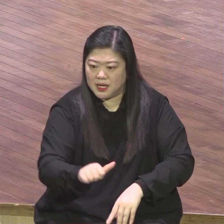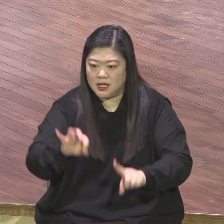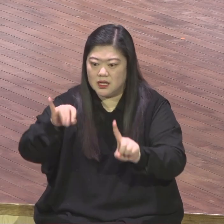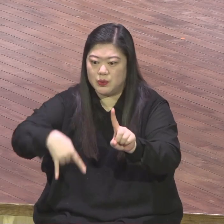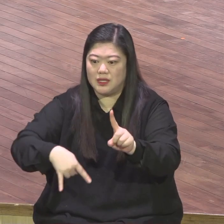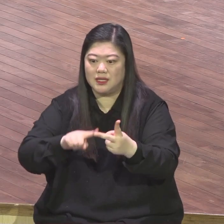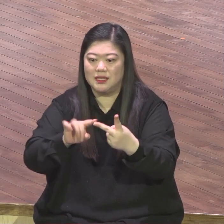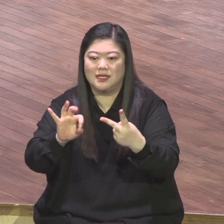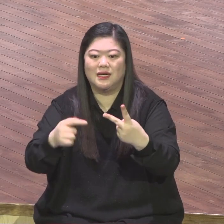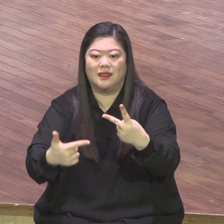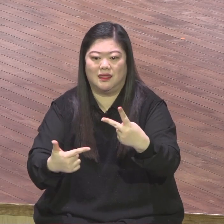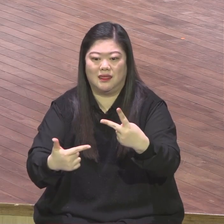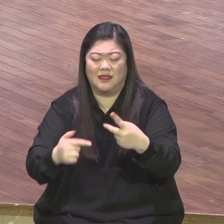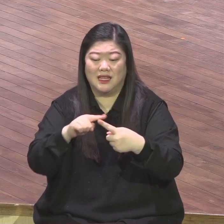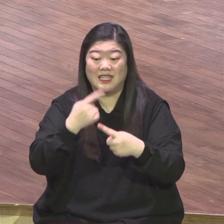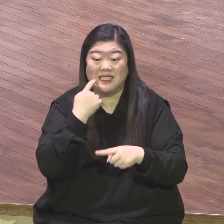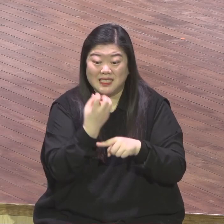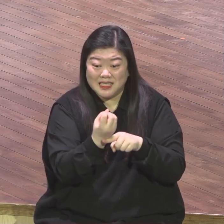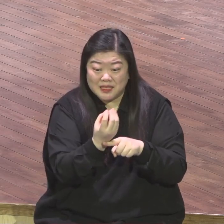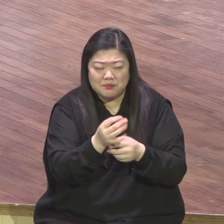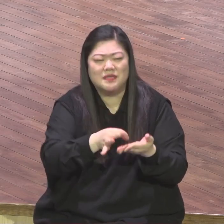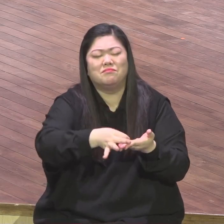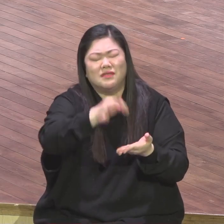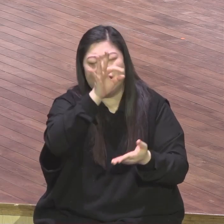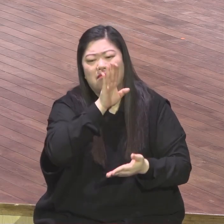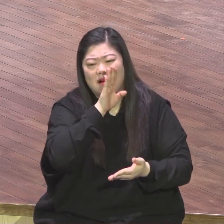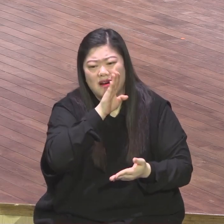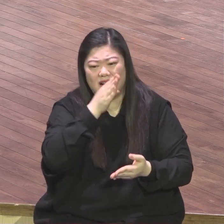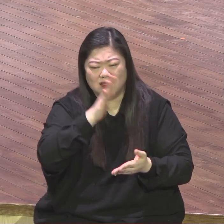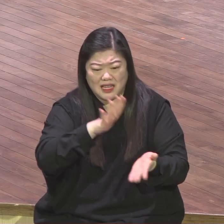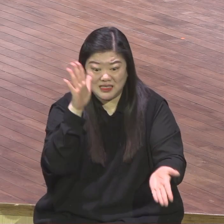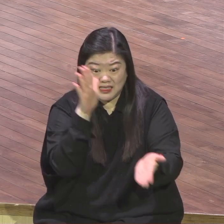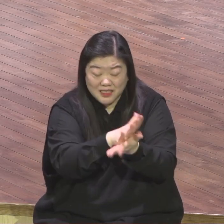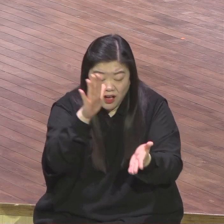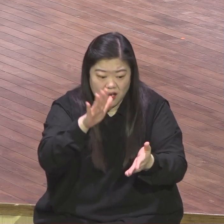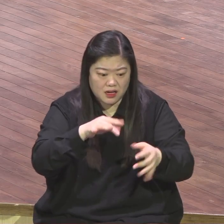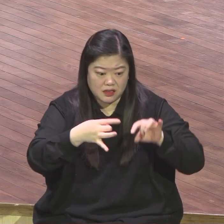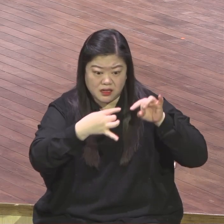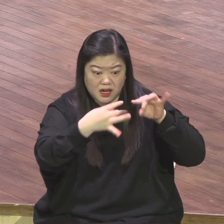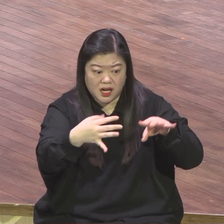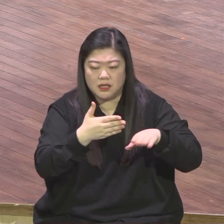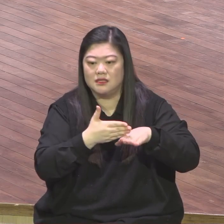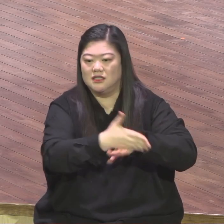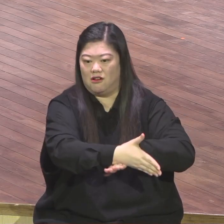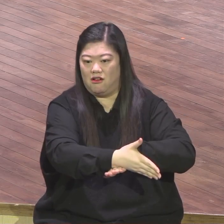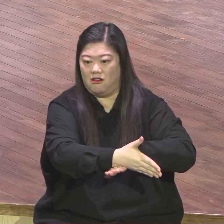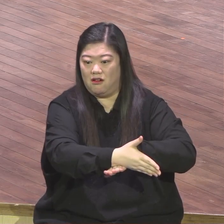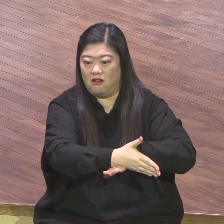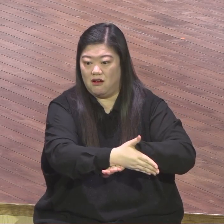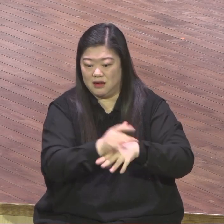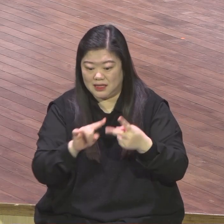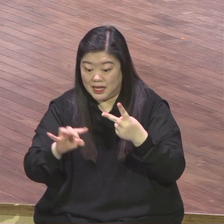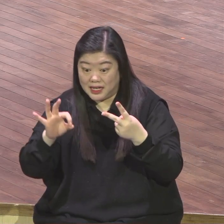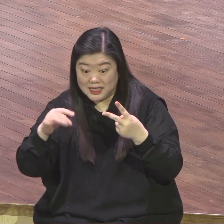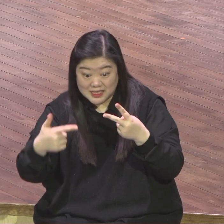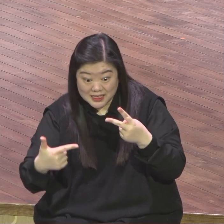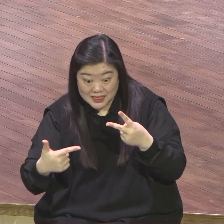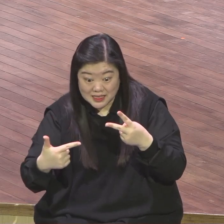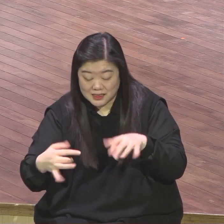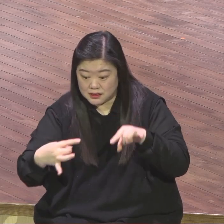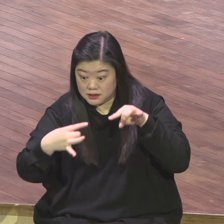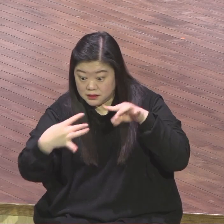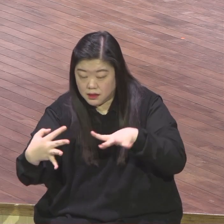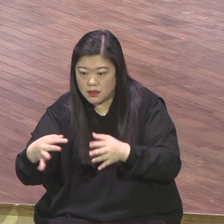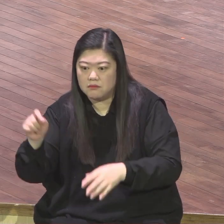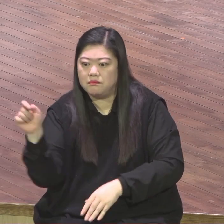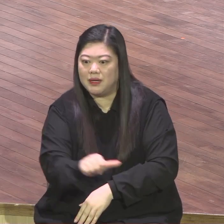높은 금속이기 때문에 그렇습니다. 그렇다면 자 우리의 삶은 무슨 전도율이 가장